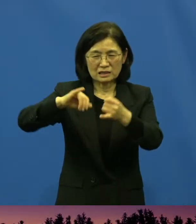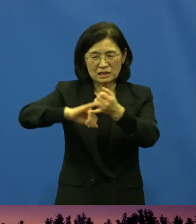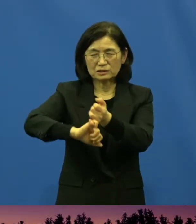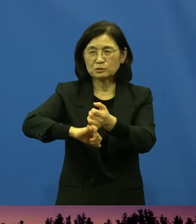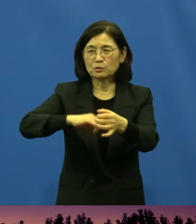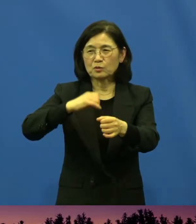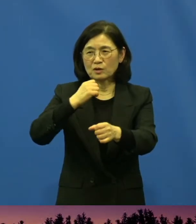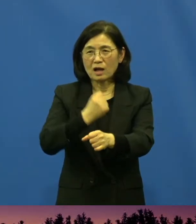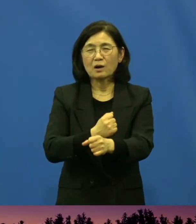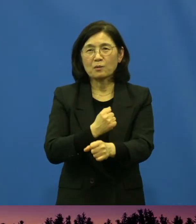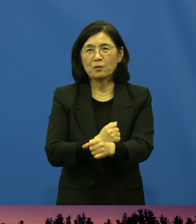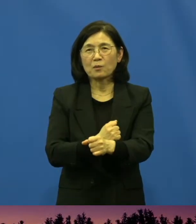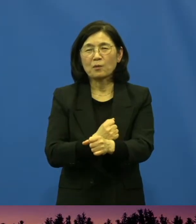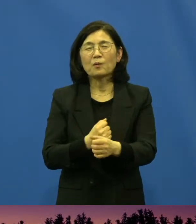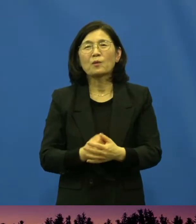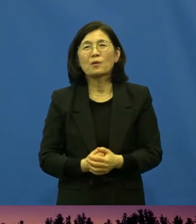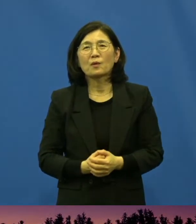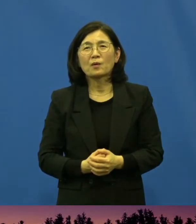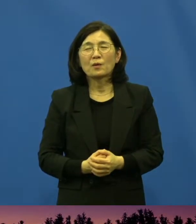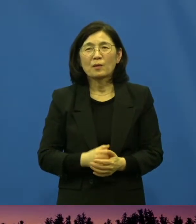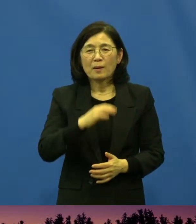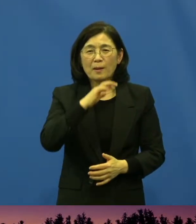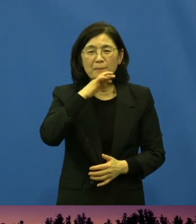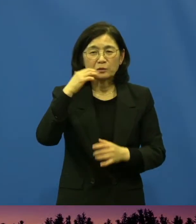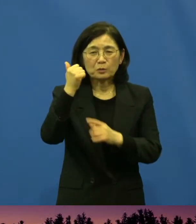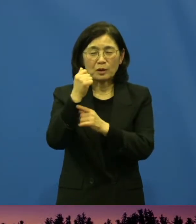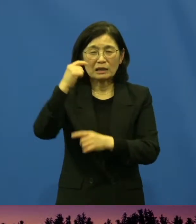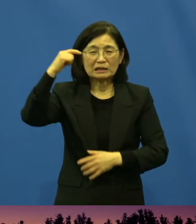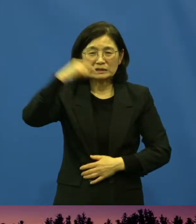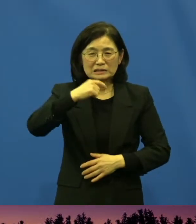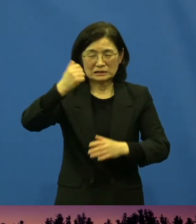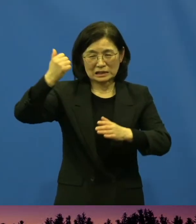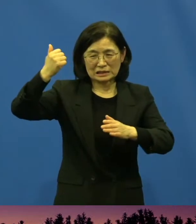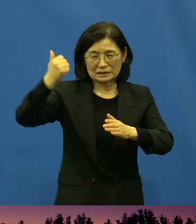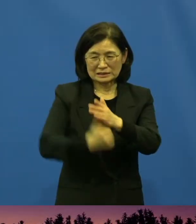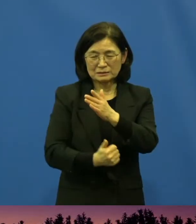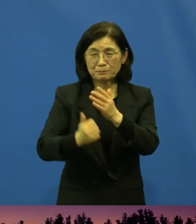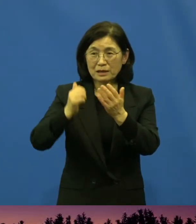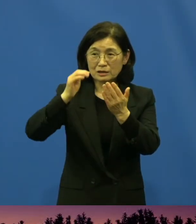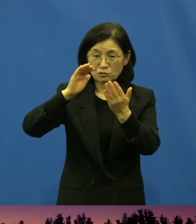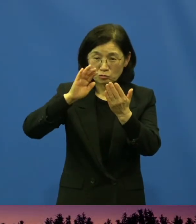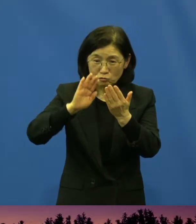여러분, 베드로가 처절한 실패 이후에 얻은 황금 같은 레슨이에요.